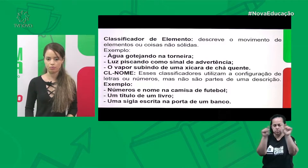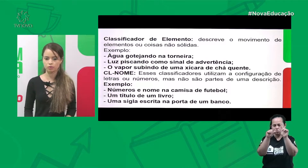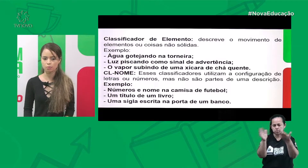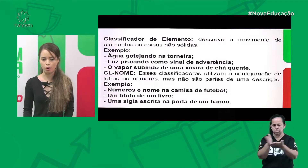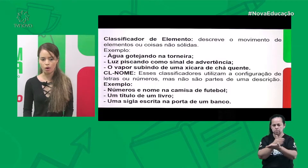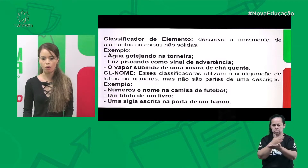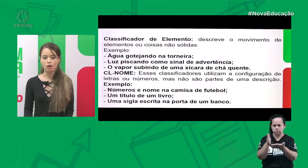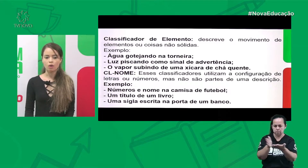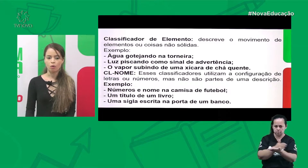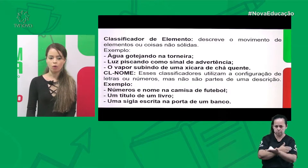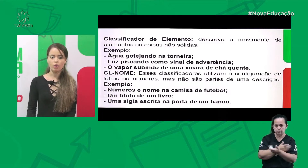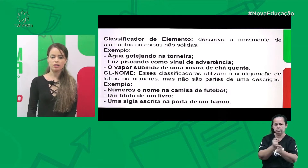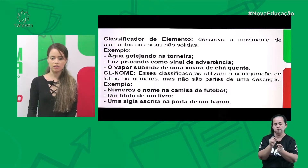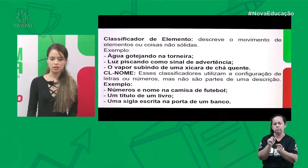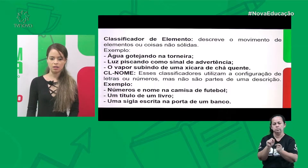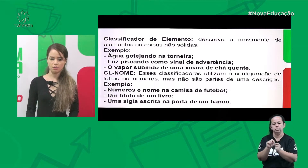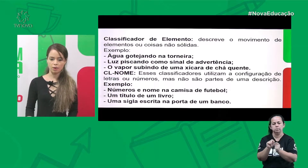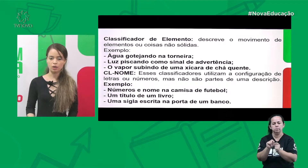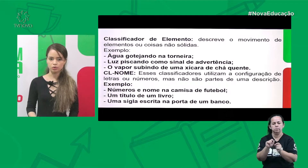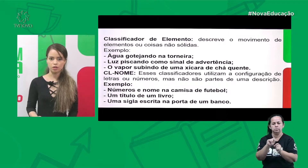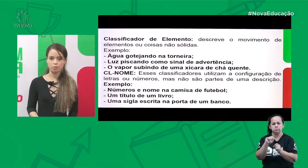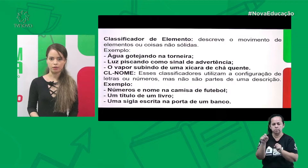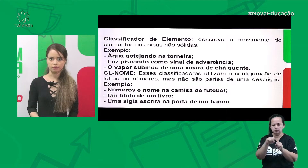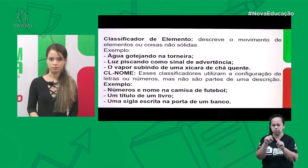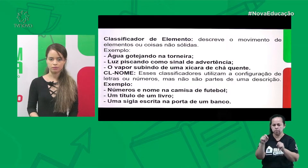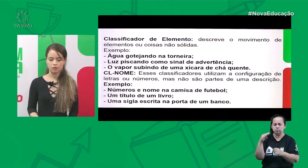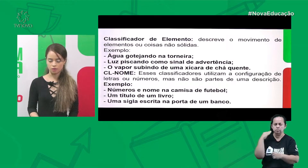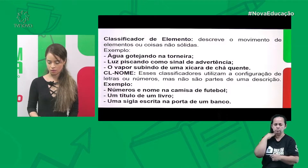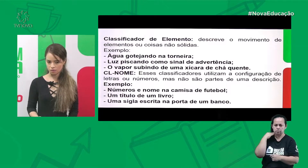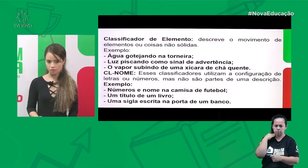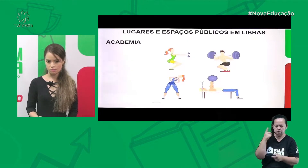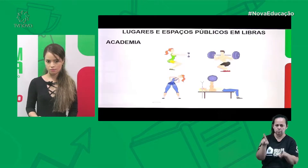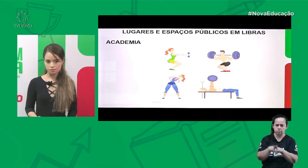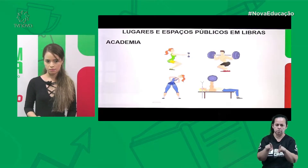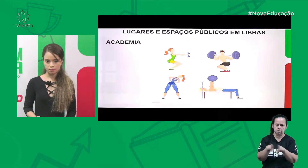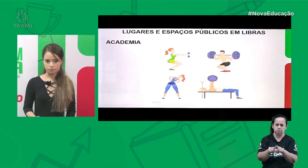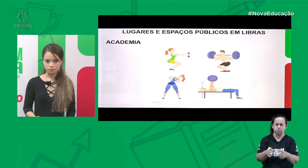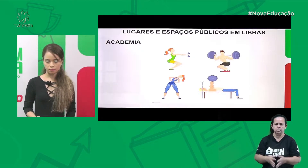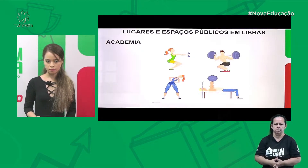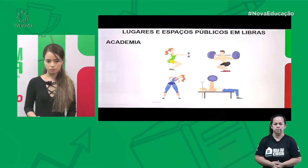camisa de futebol ou a escrita de bancos também.